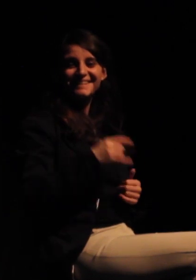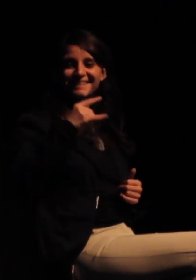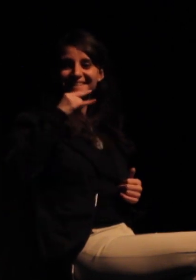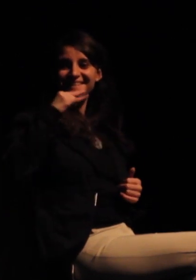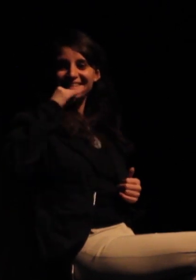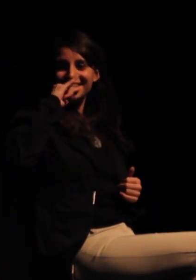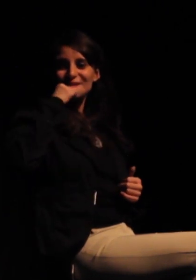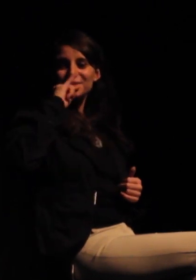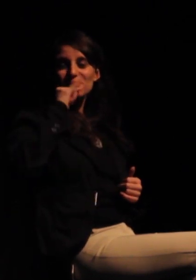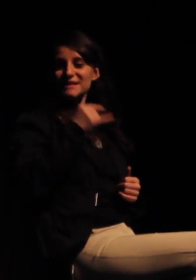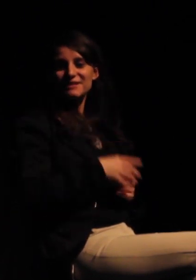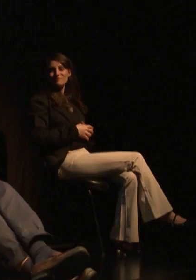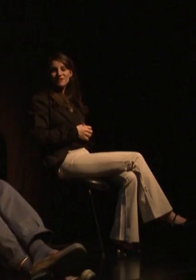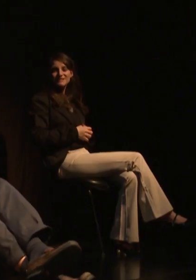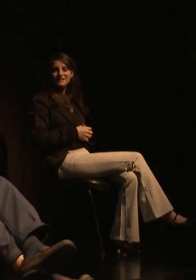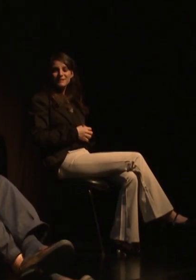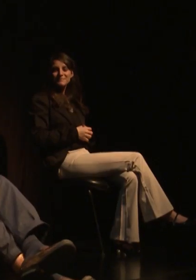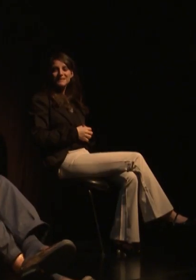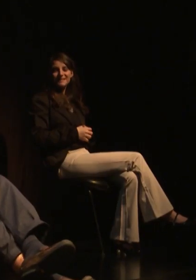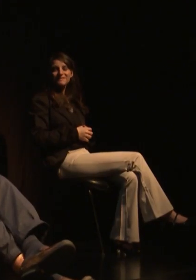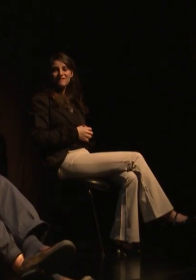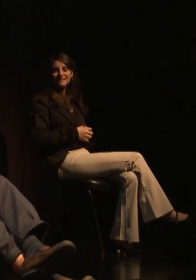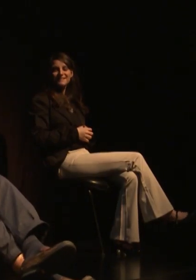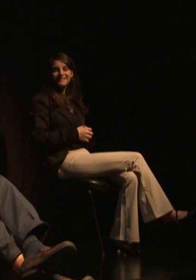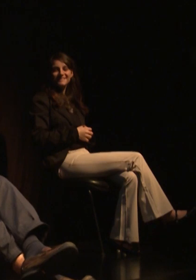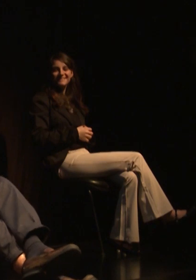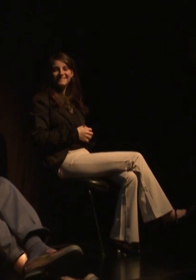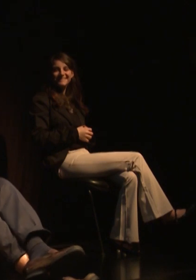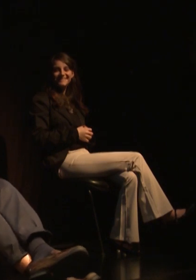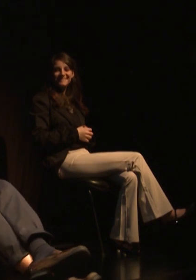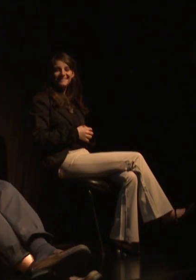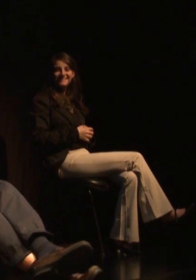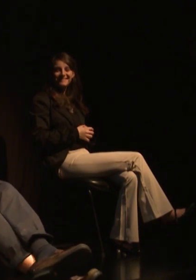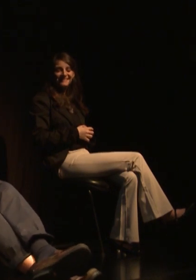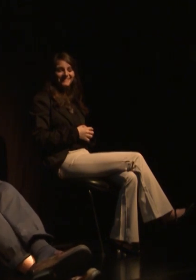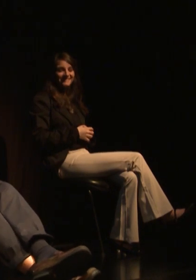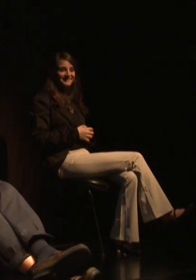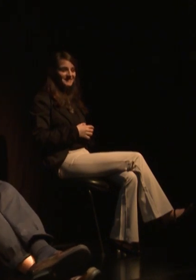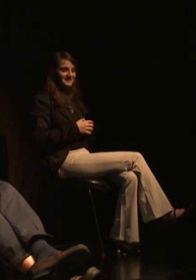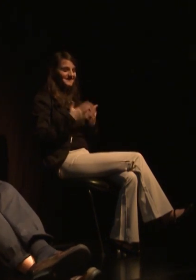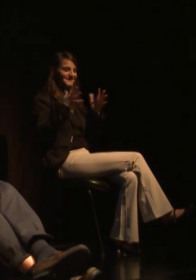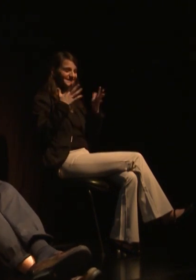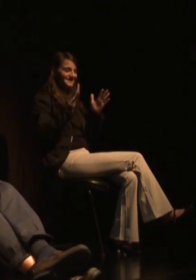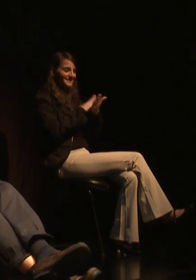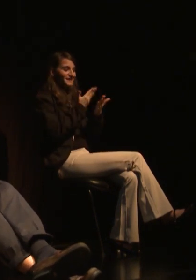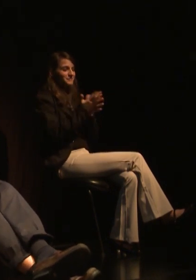Pode ser uísque também? Uísque, vodka. Gente, uma salva de palma para a